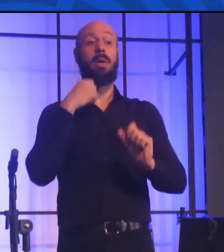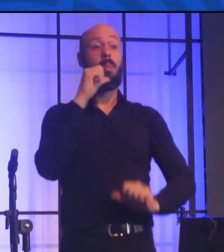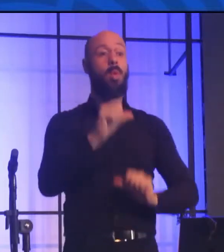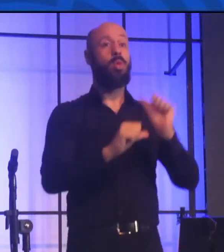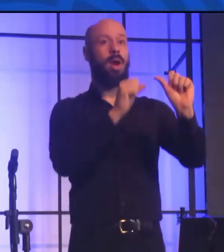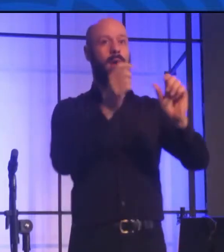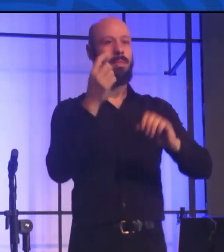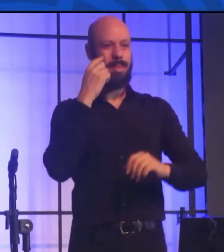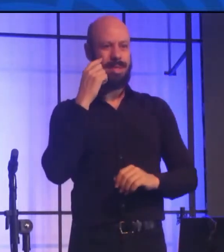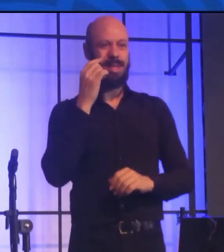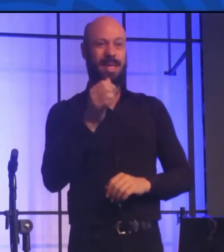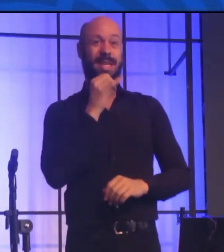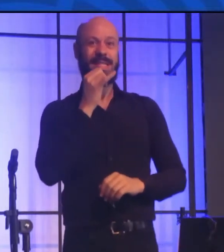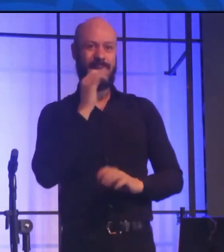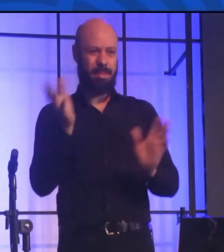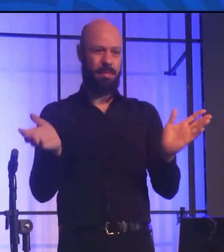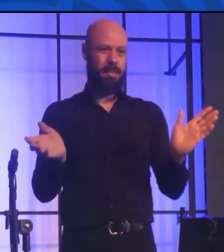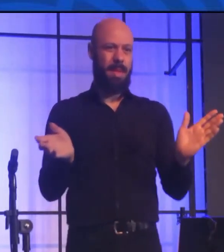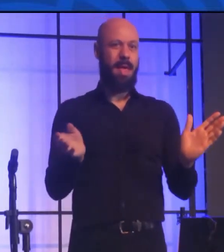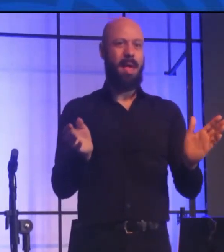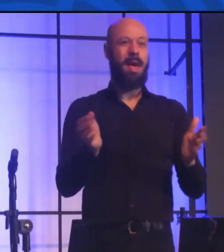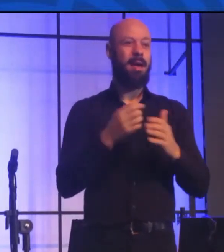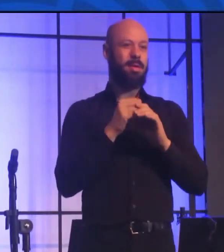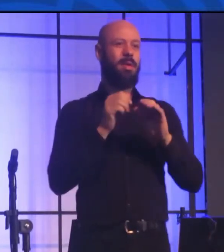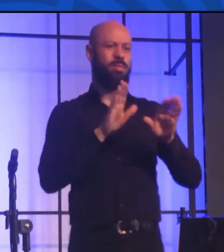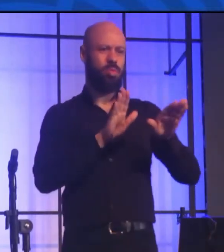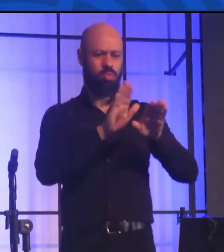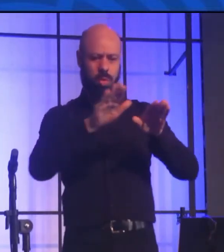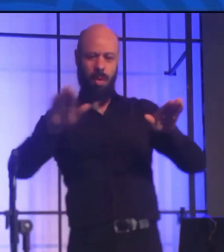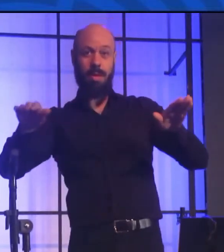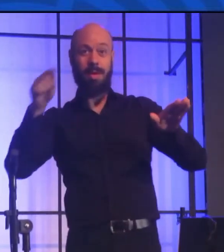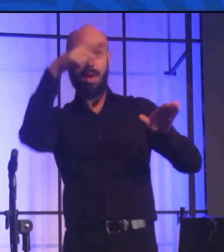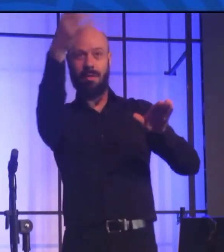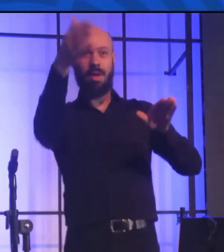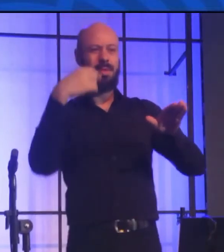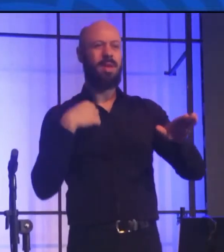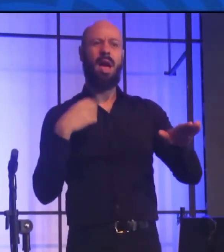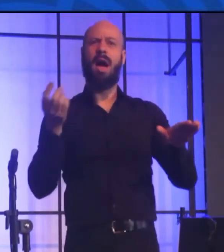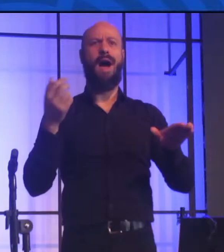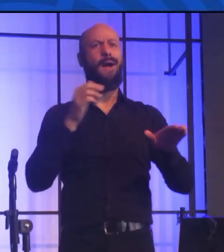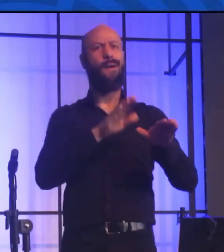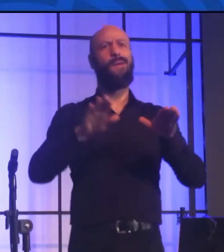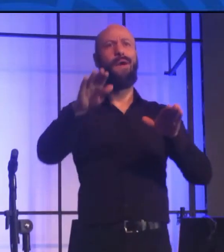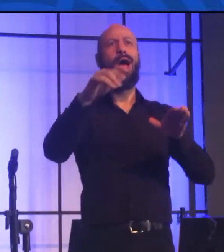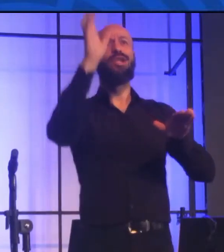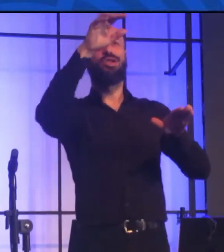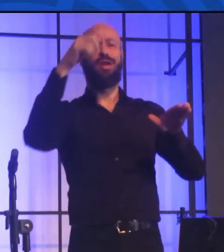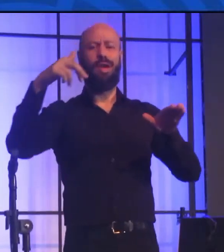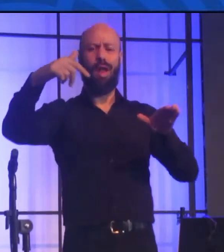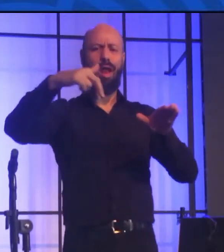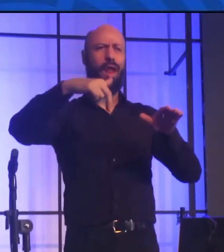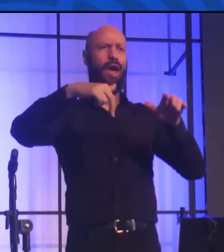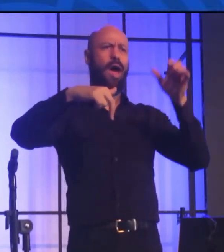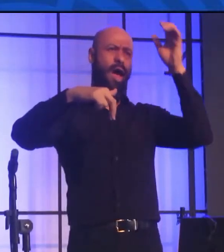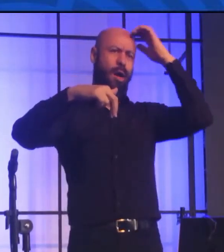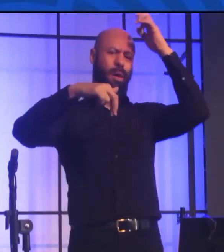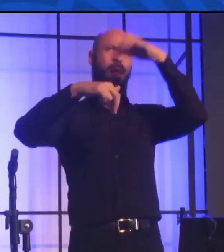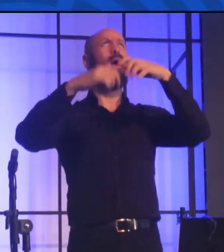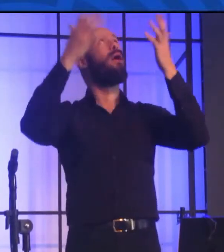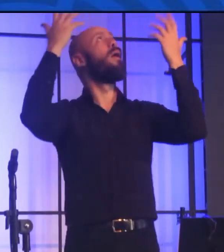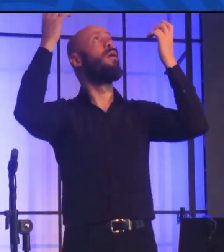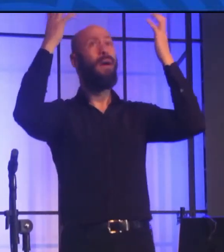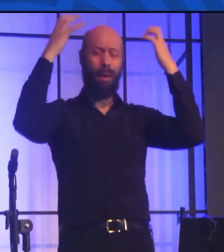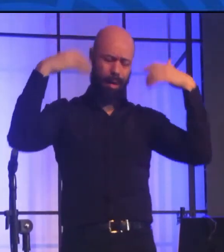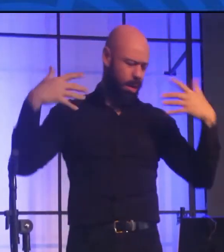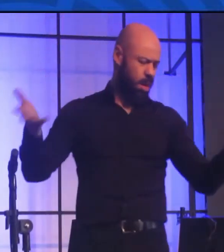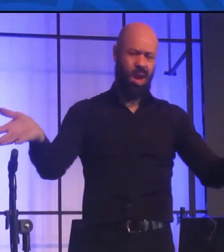no estacionamento, porque eu acabei me molhando, larguei meu carro lá e vim para cá. Ah, o estacionamento está muito pequeno. Ah, está